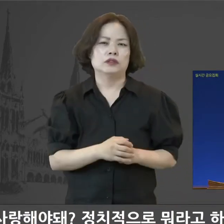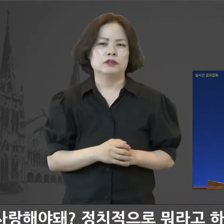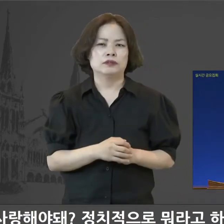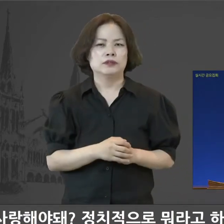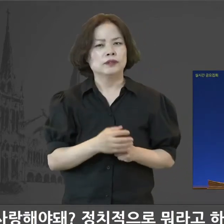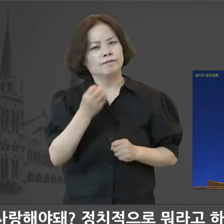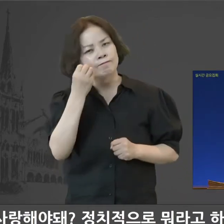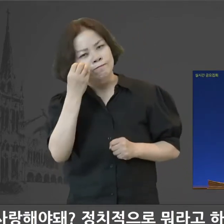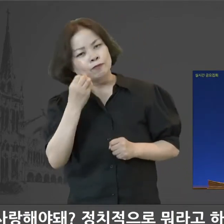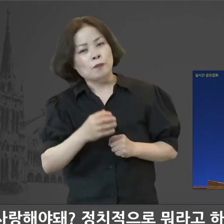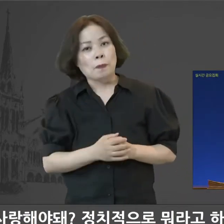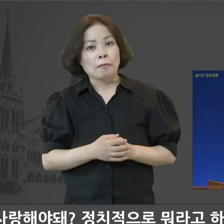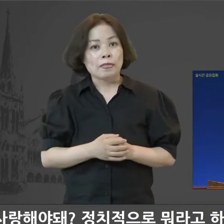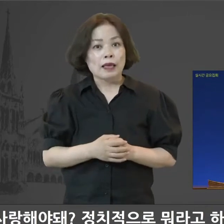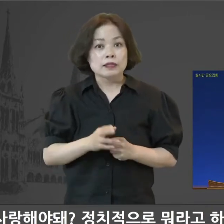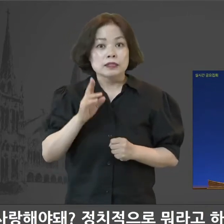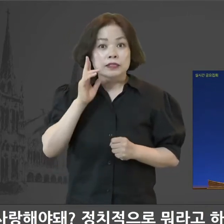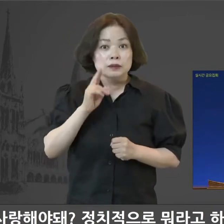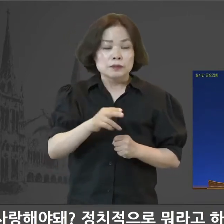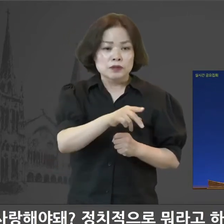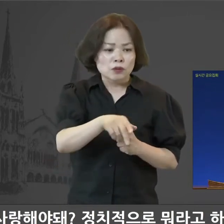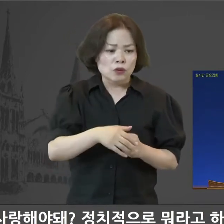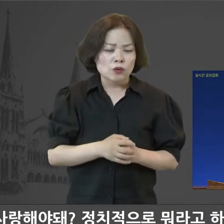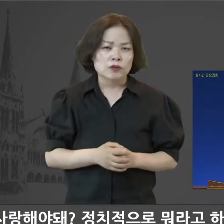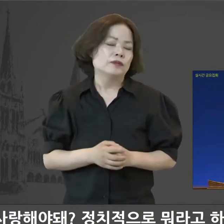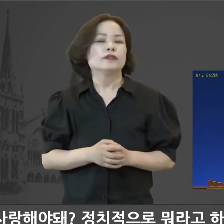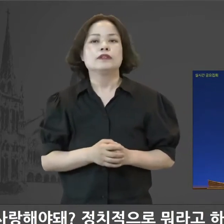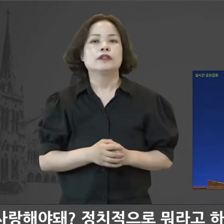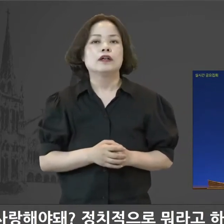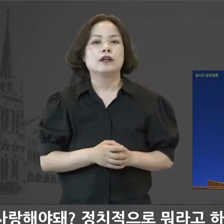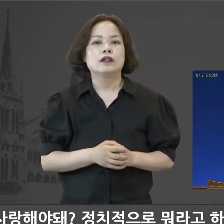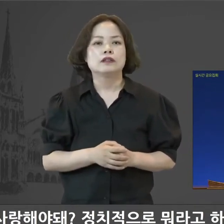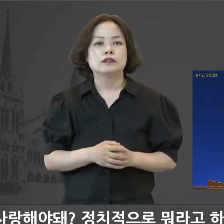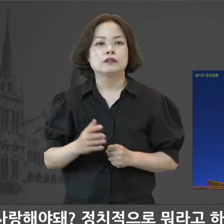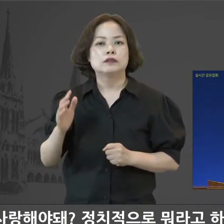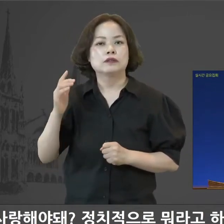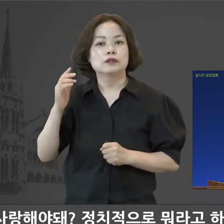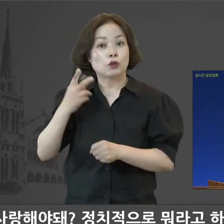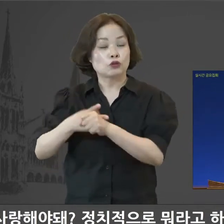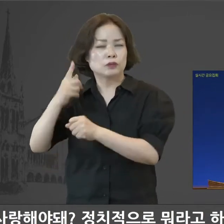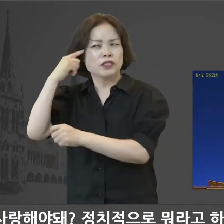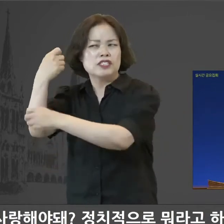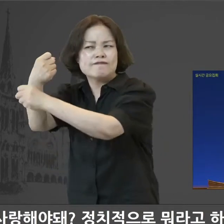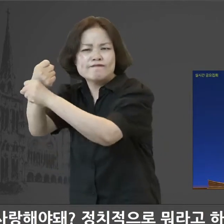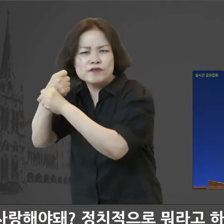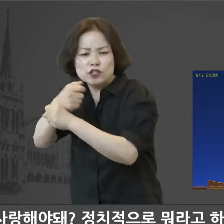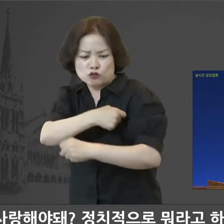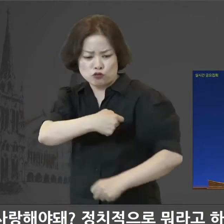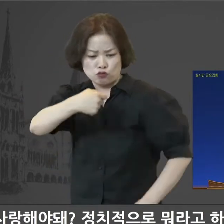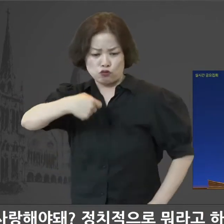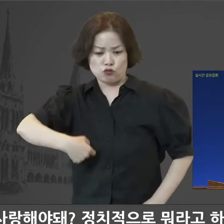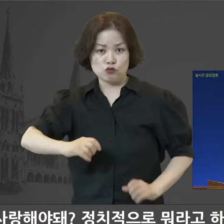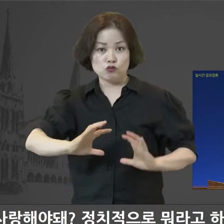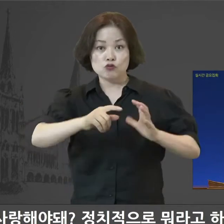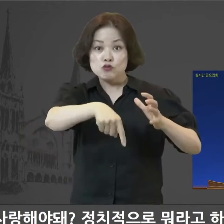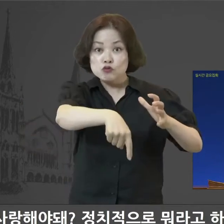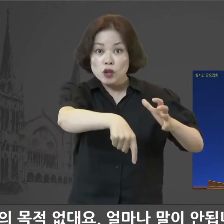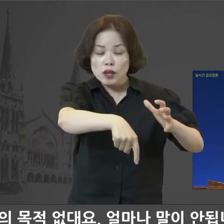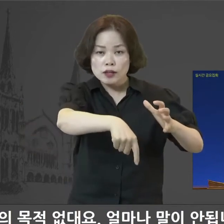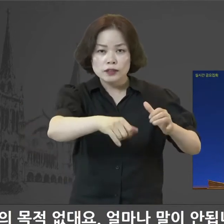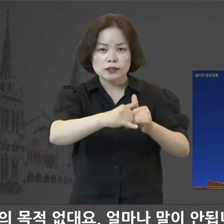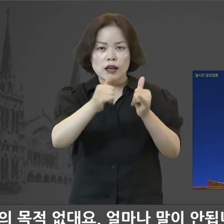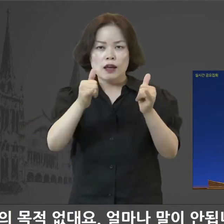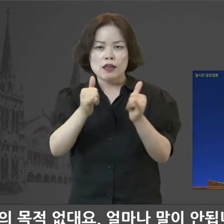거예요. 그러니까 심지어는 제가 이제 연구하면서 중국의 사회과학원